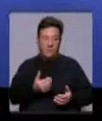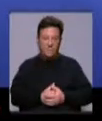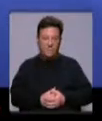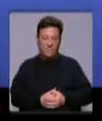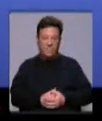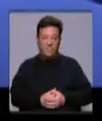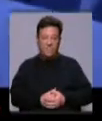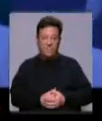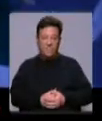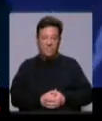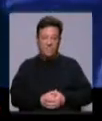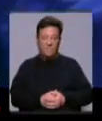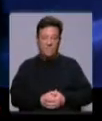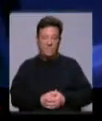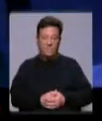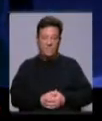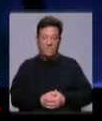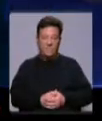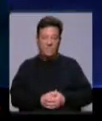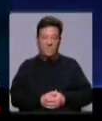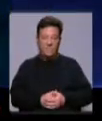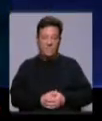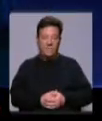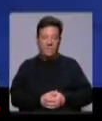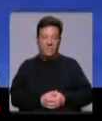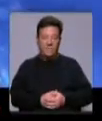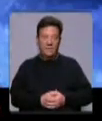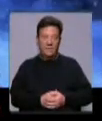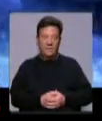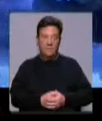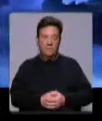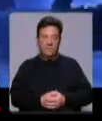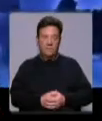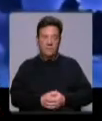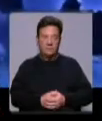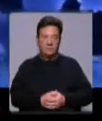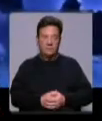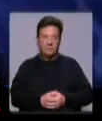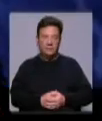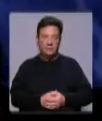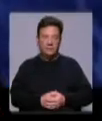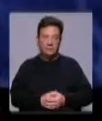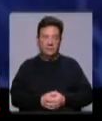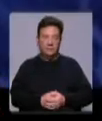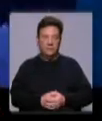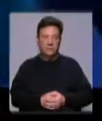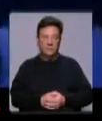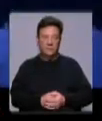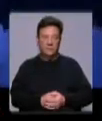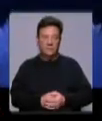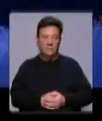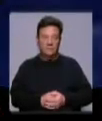E assim é mesmo bom, ver os limites deste dom.